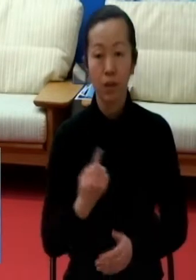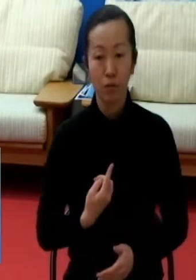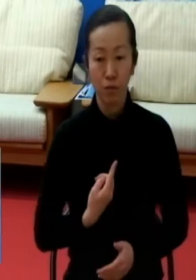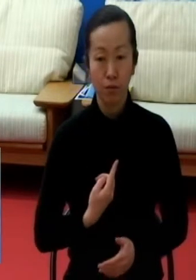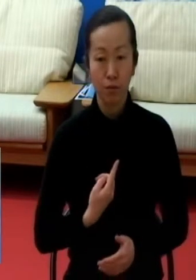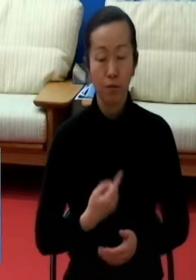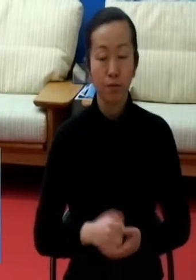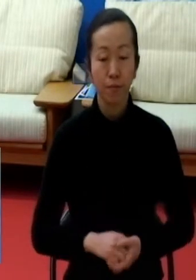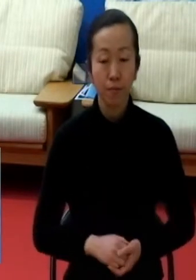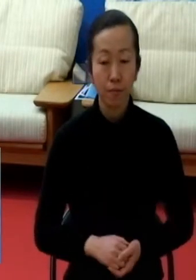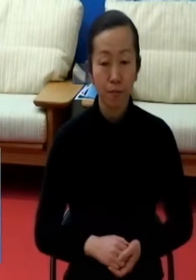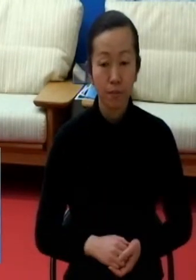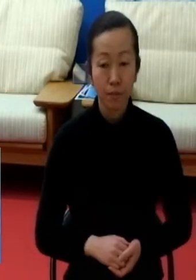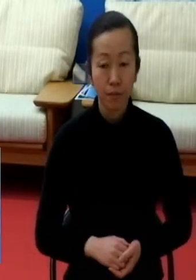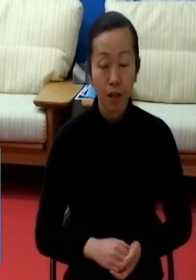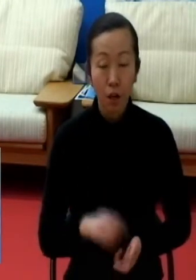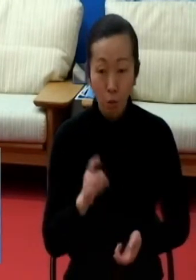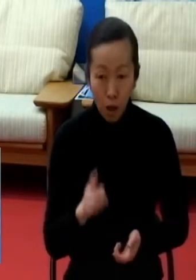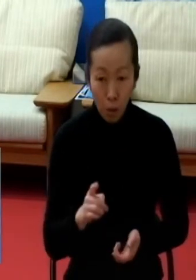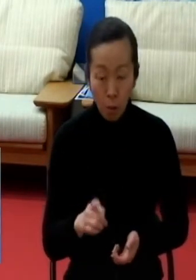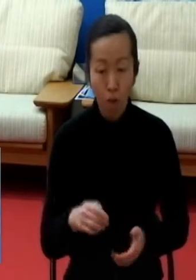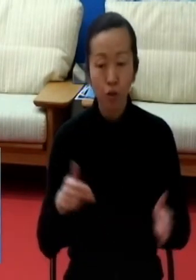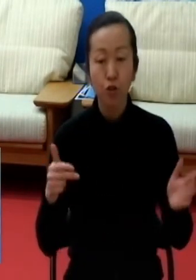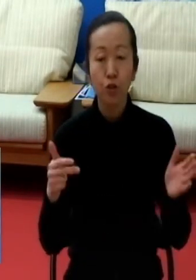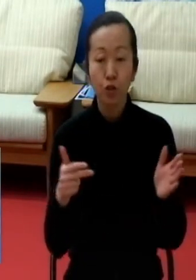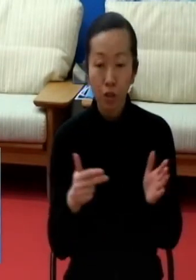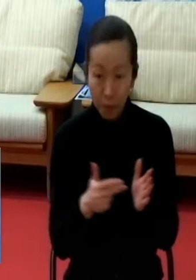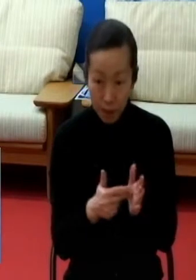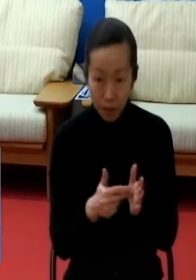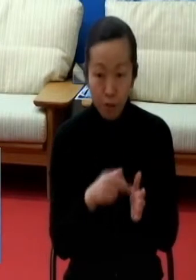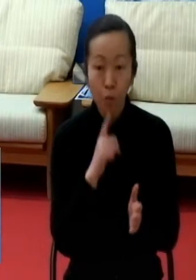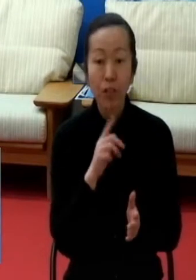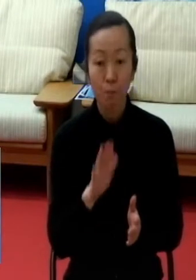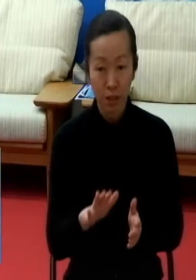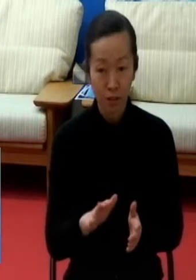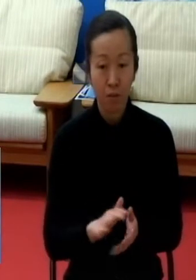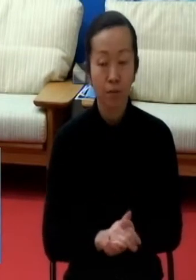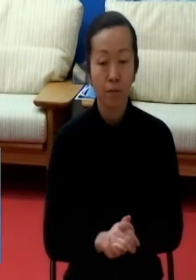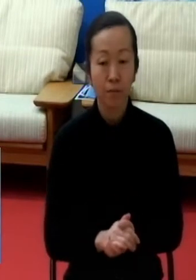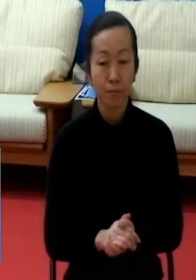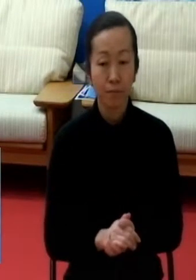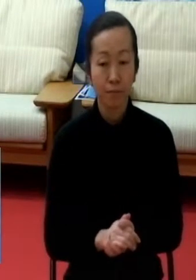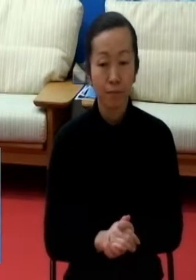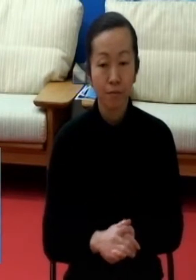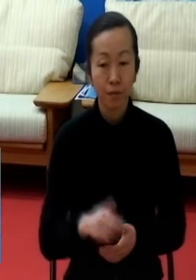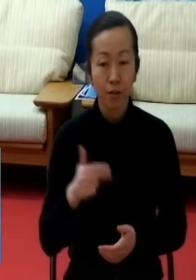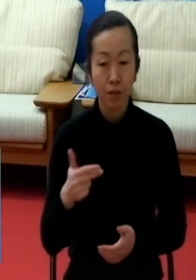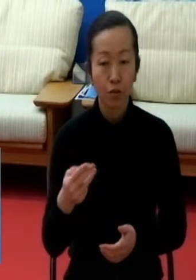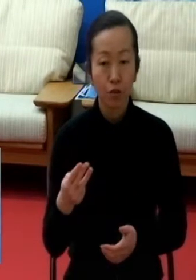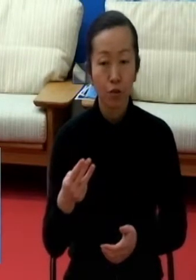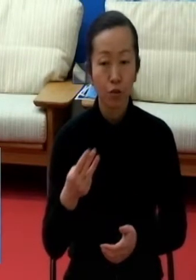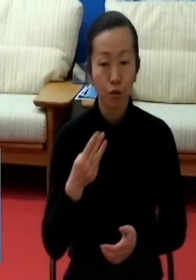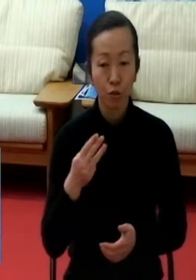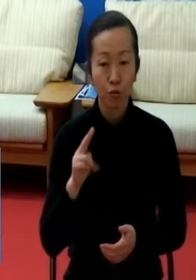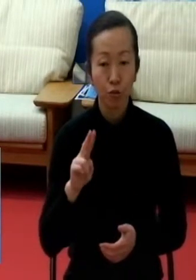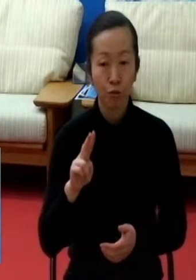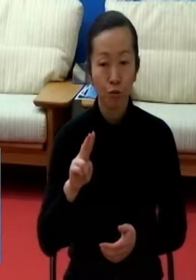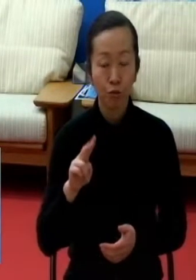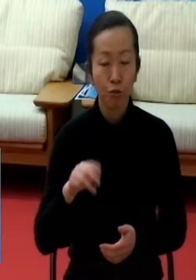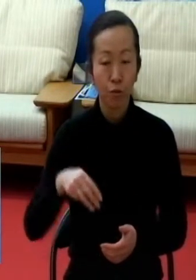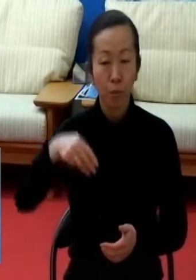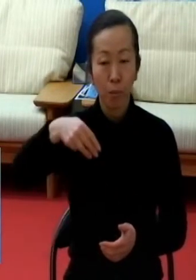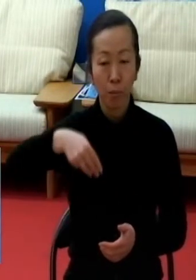그것이 종말이라고 얘기하죠. それを終末だと言っています。 그때 주님이 재림하신다. その時主が再臨な